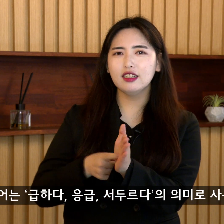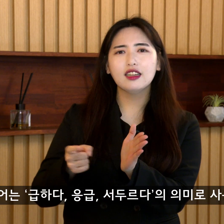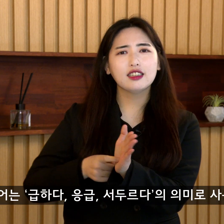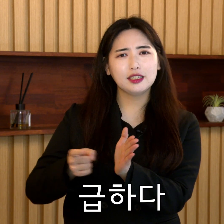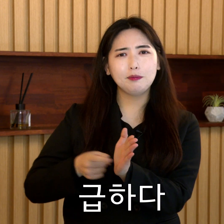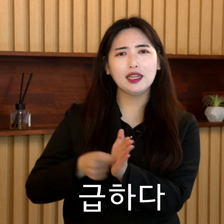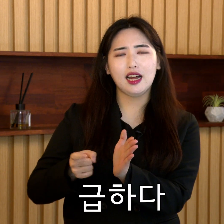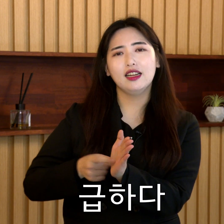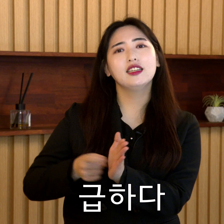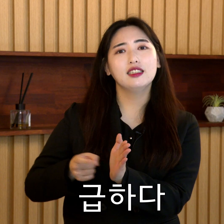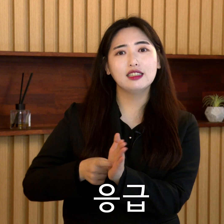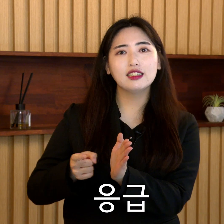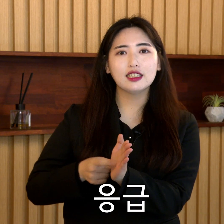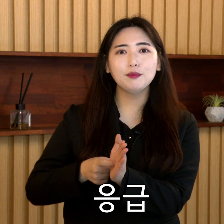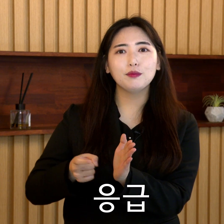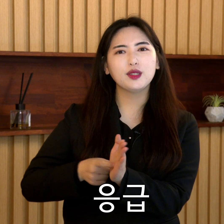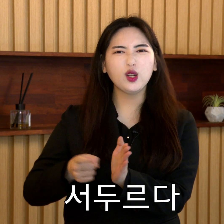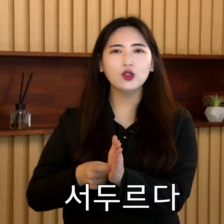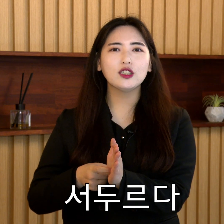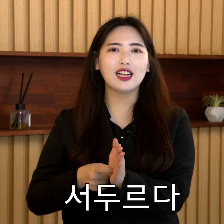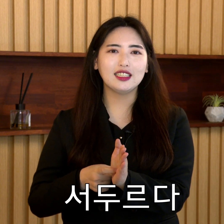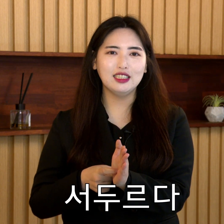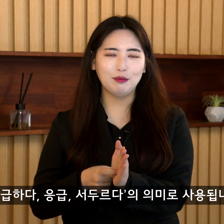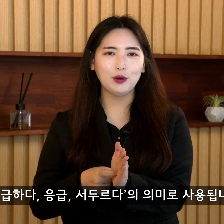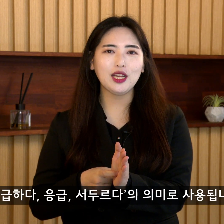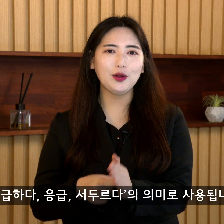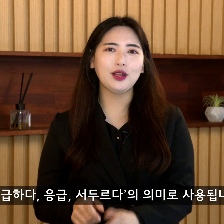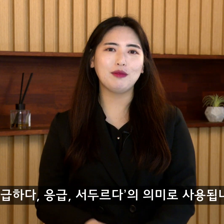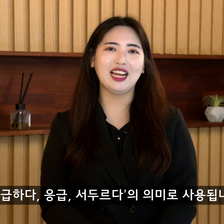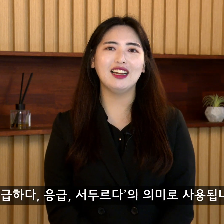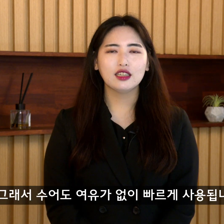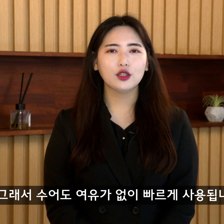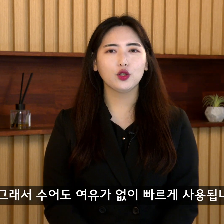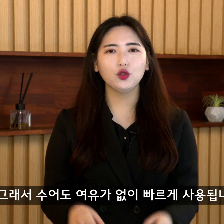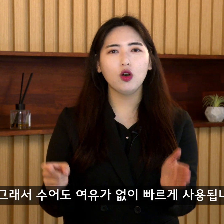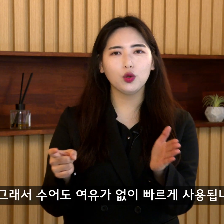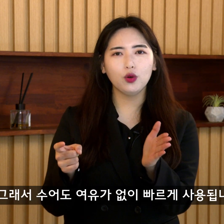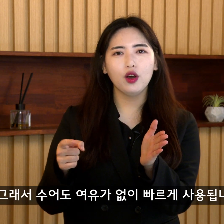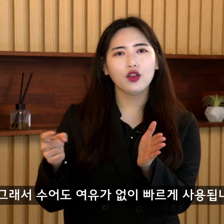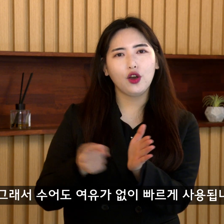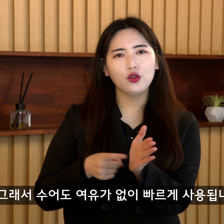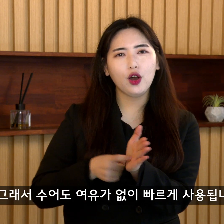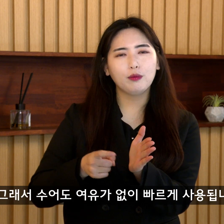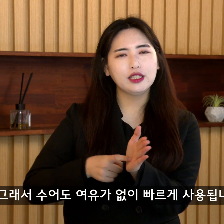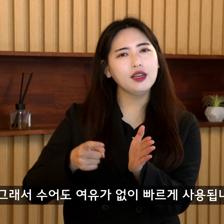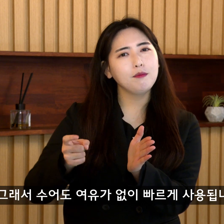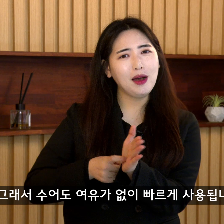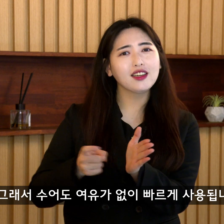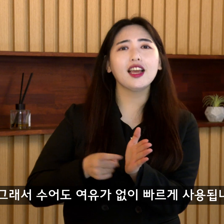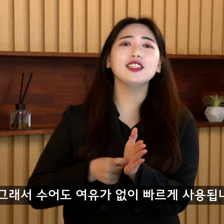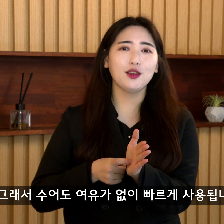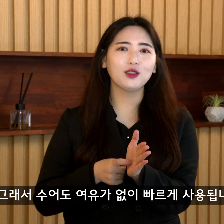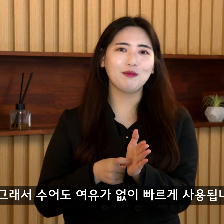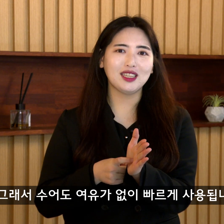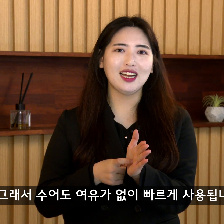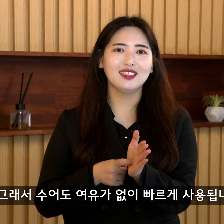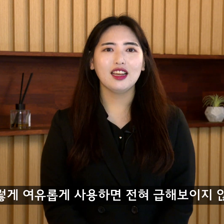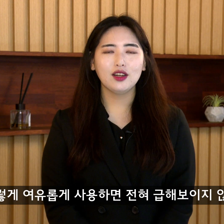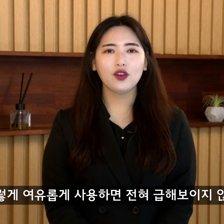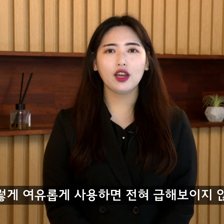급하다, 응급, 서두르다라는 의미로 사용됩니다. 그래서 수어도 여유가 없이 빠르게 사용됩니다. 이렇게